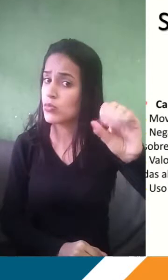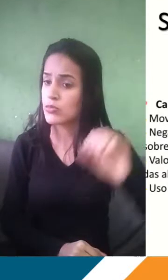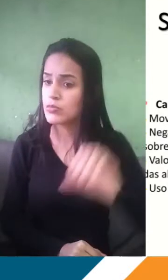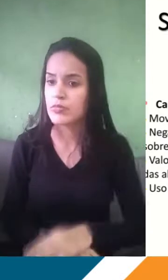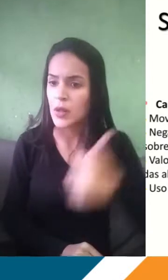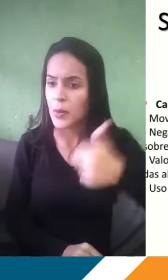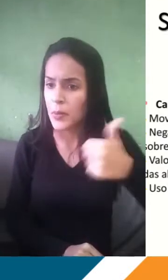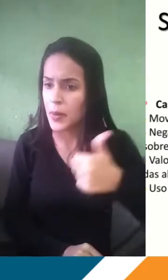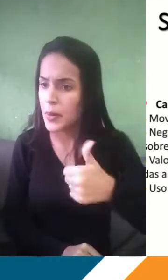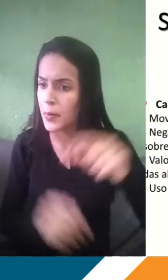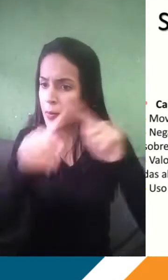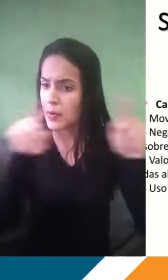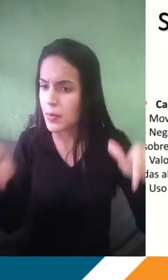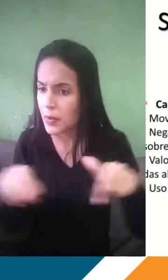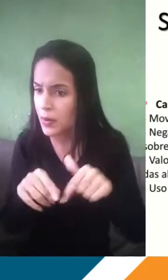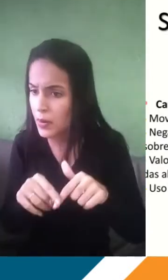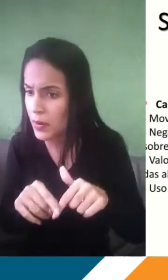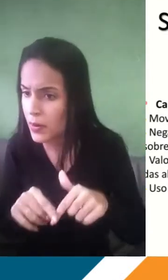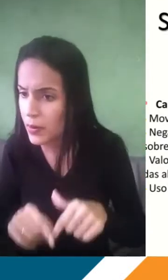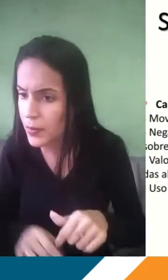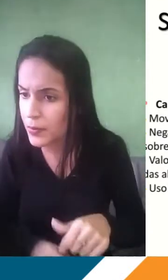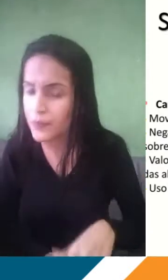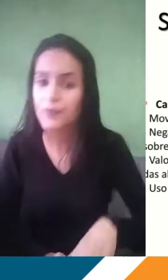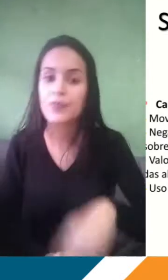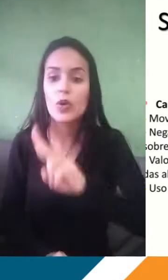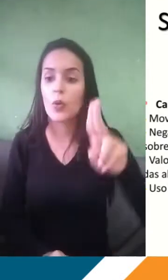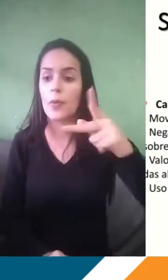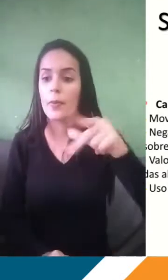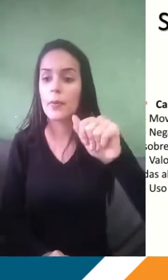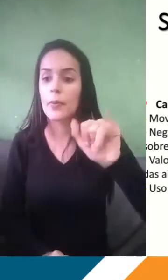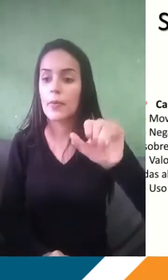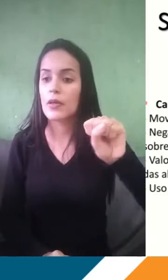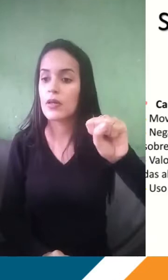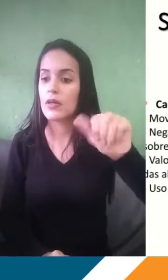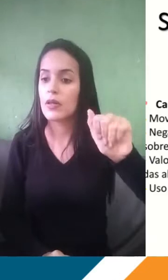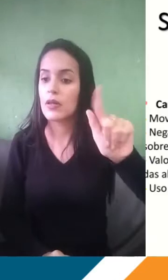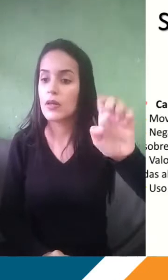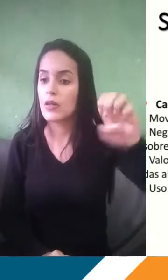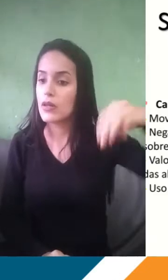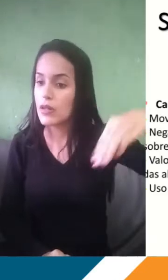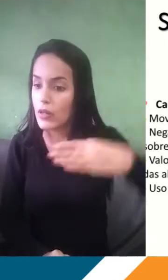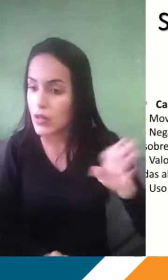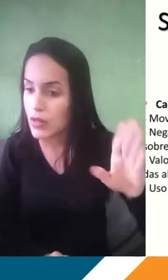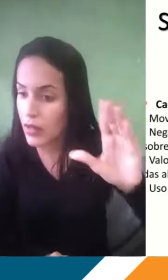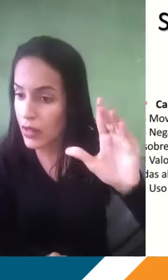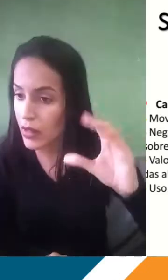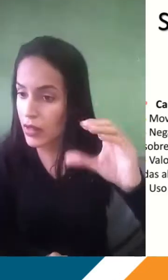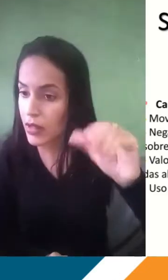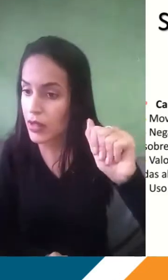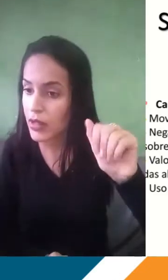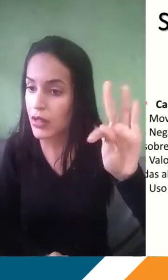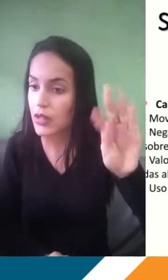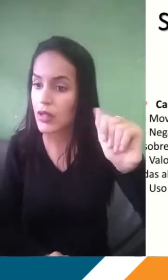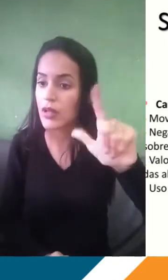artista espanhol Juan Miró, e o segundo é O Sono, do pintor espanhol Salvador Dalí. Ambas